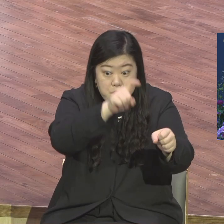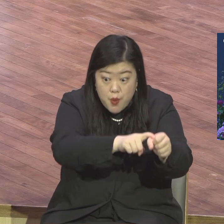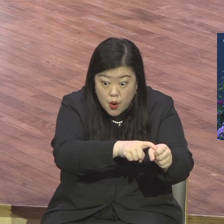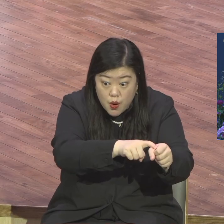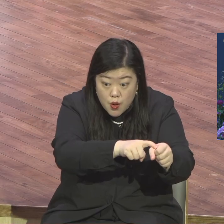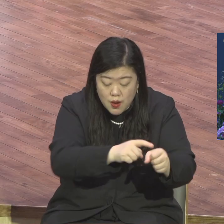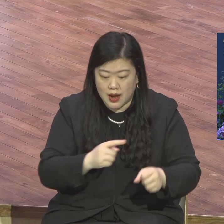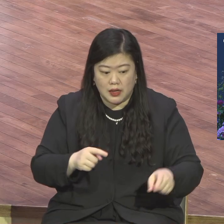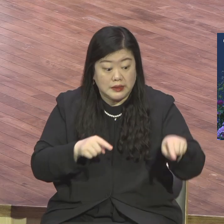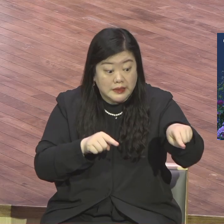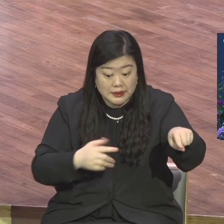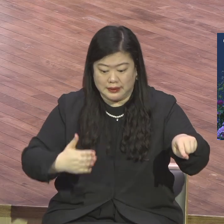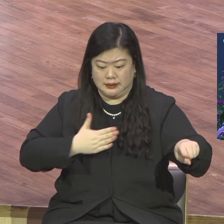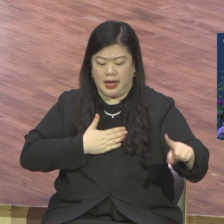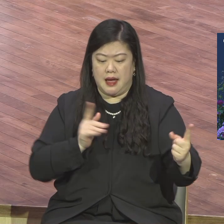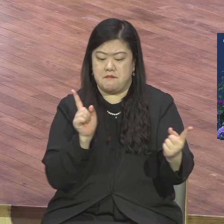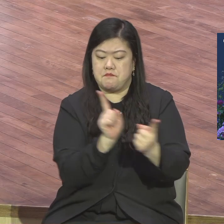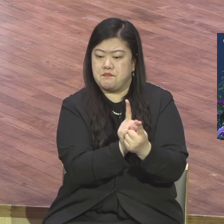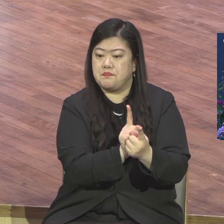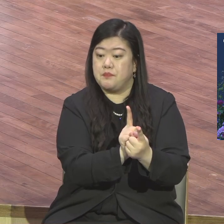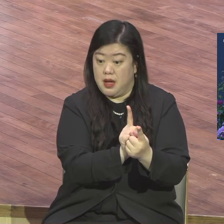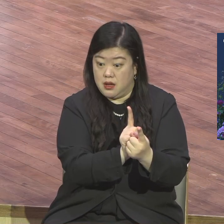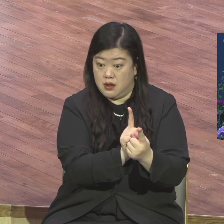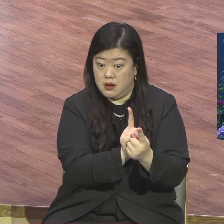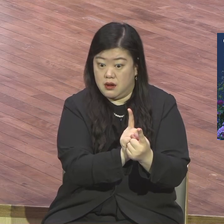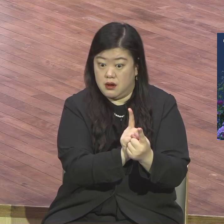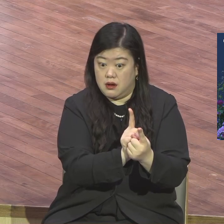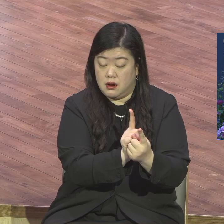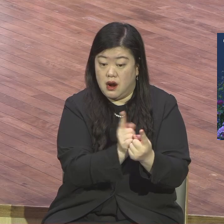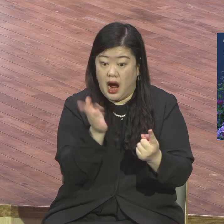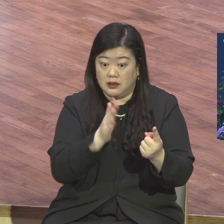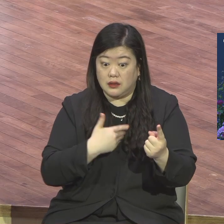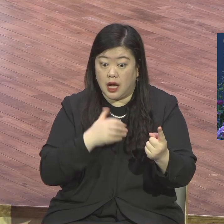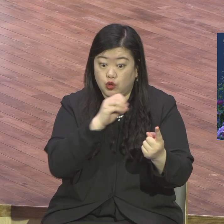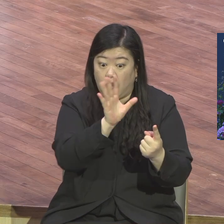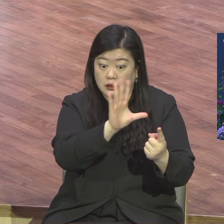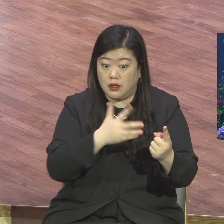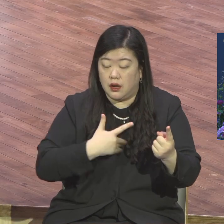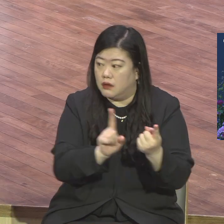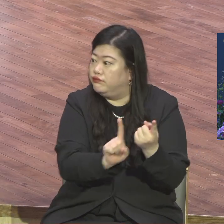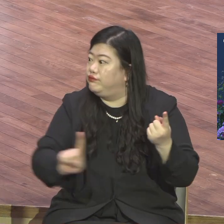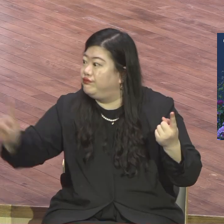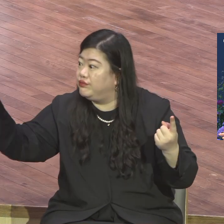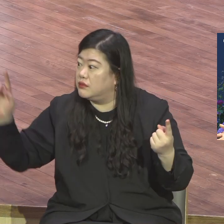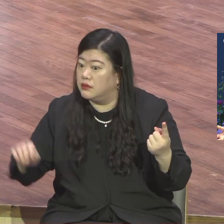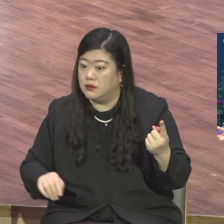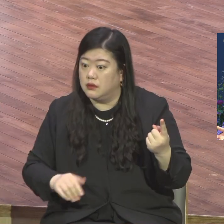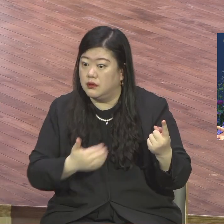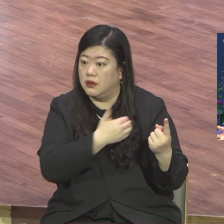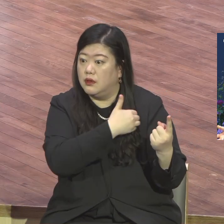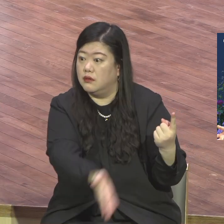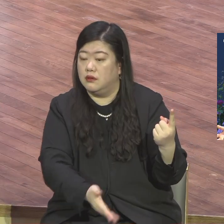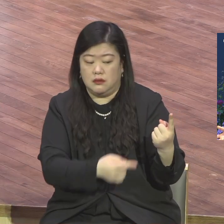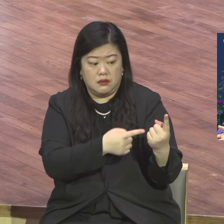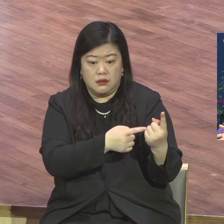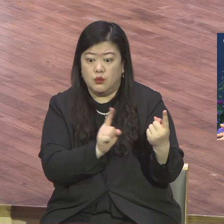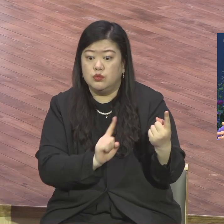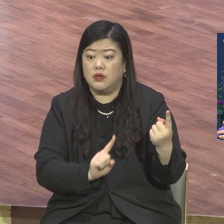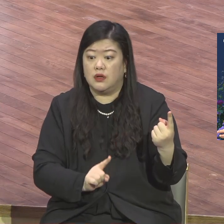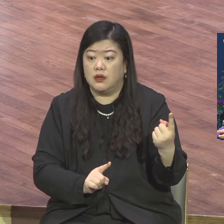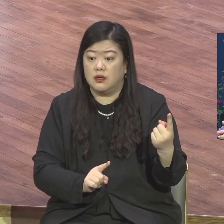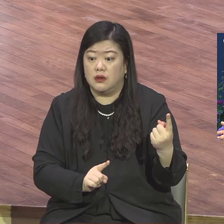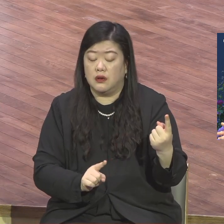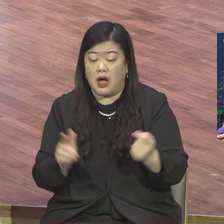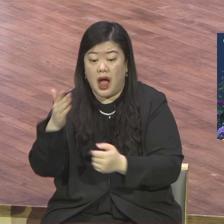해주었는데 만나게 영적 비밀을 알지 못하고 자기 욕심만 채우고 자기 육신적인 것만 하고 끝내버렸다. 하나님